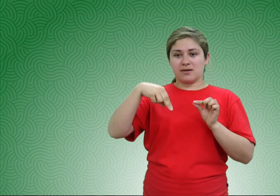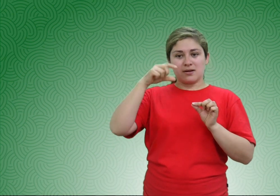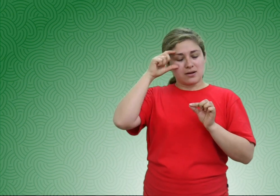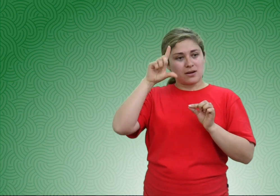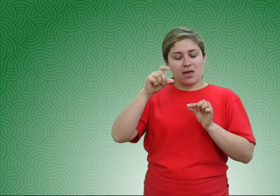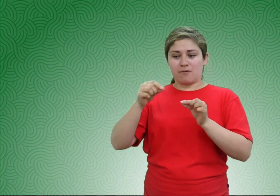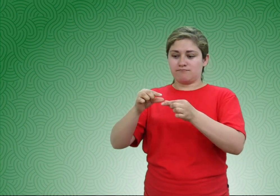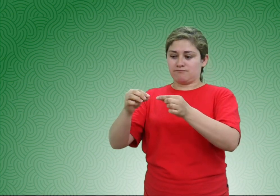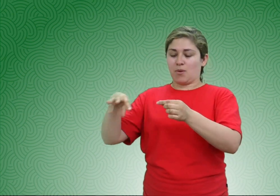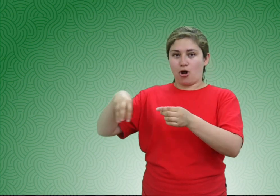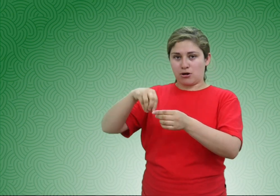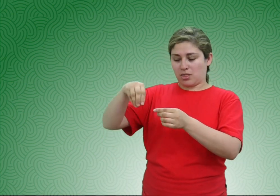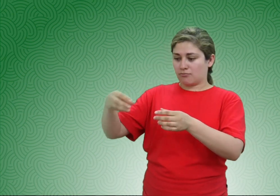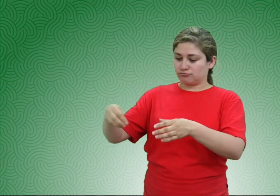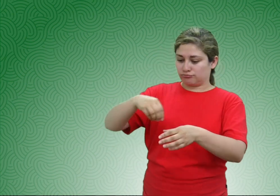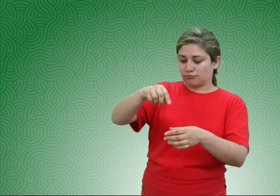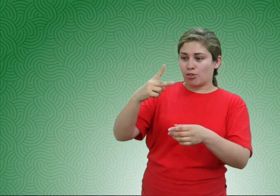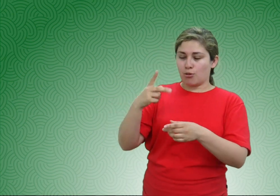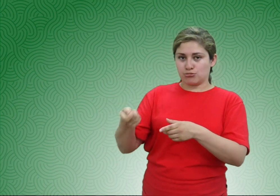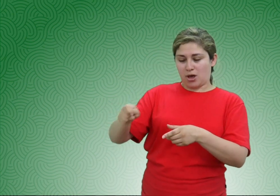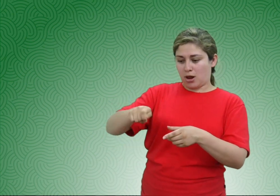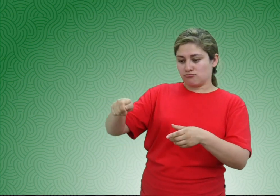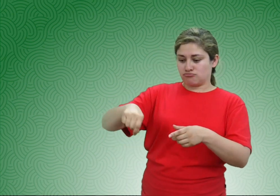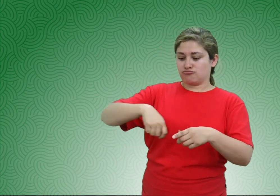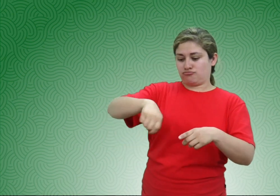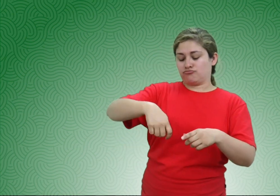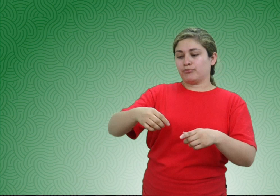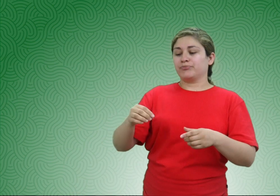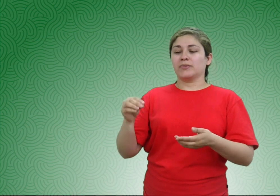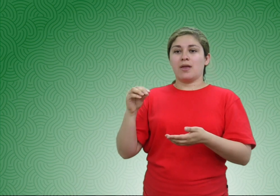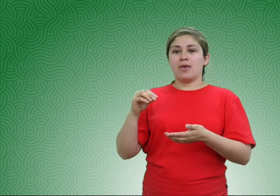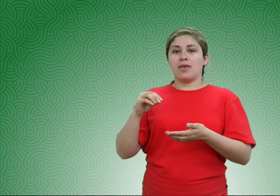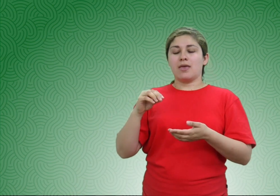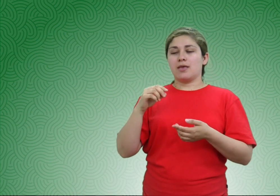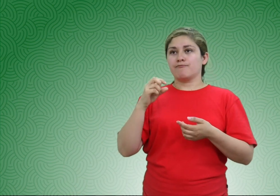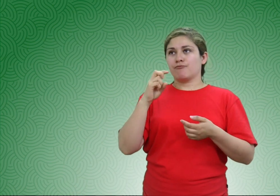canela en rama, que lo vamos a espolvorear con 2 cucharitas,